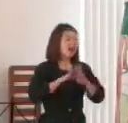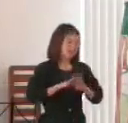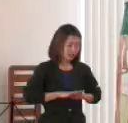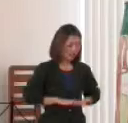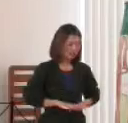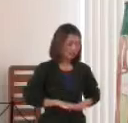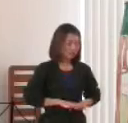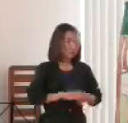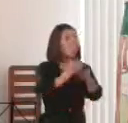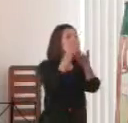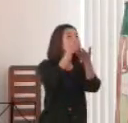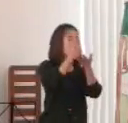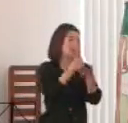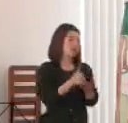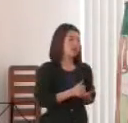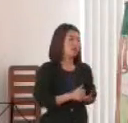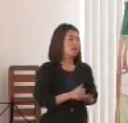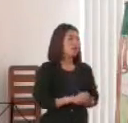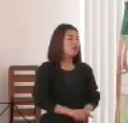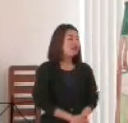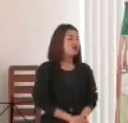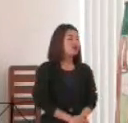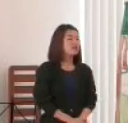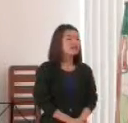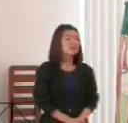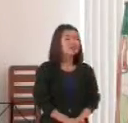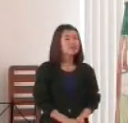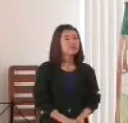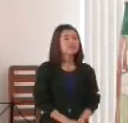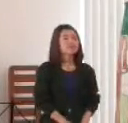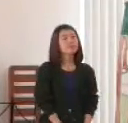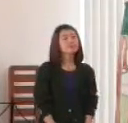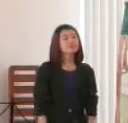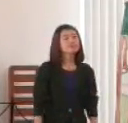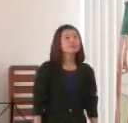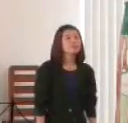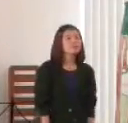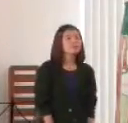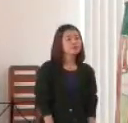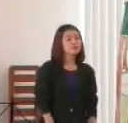ということでお話をしたいと思いますが、アドベントに入りまして、